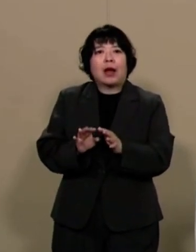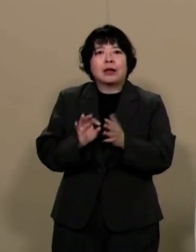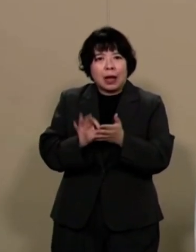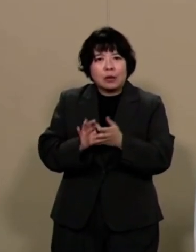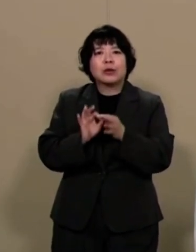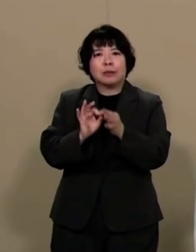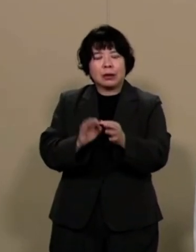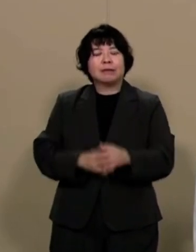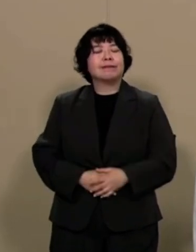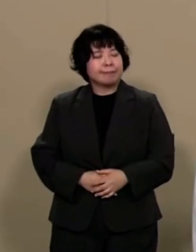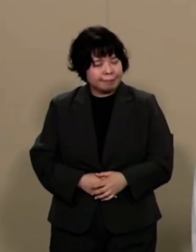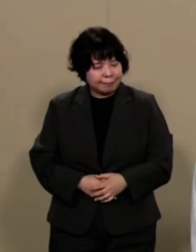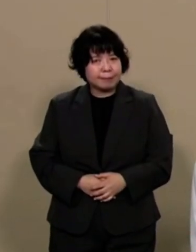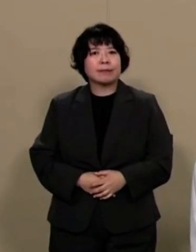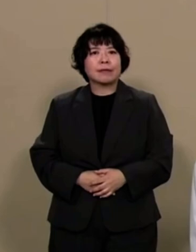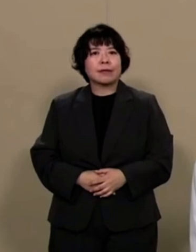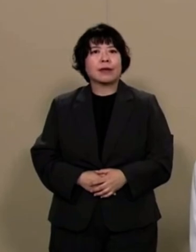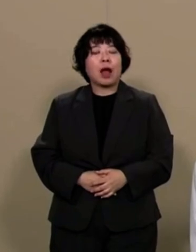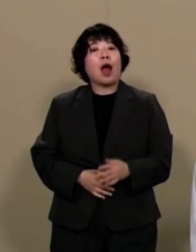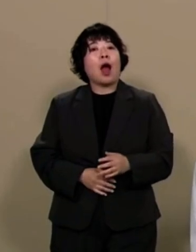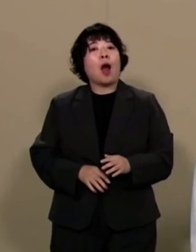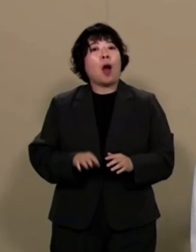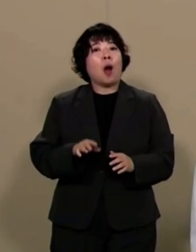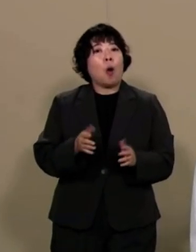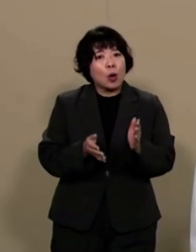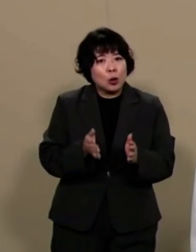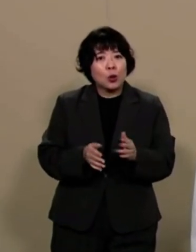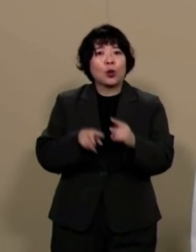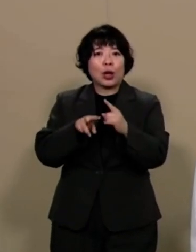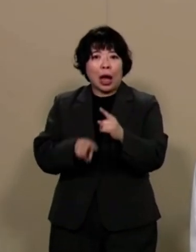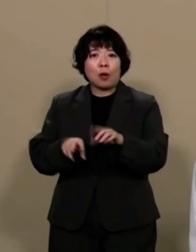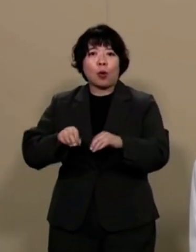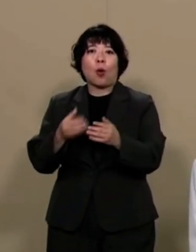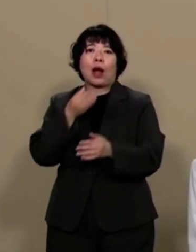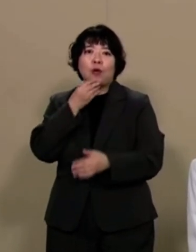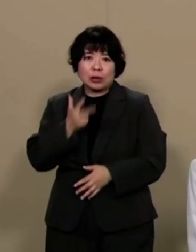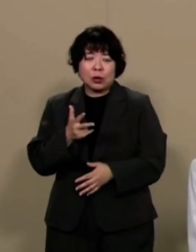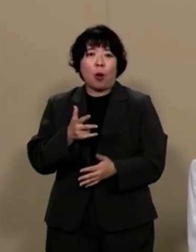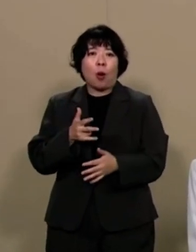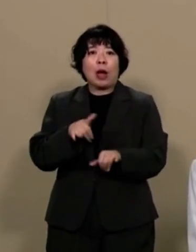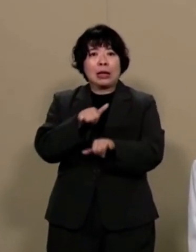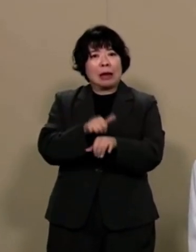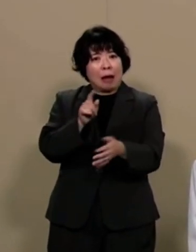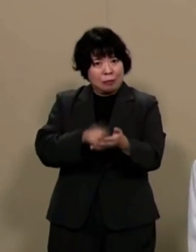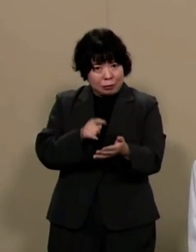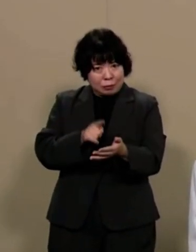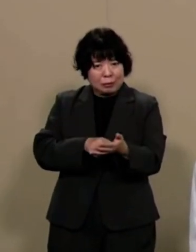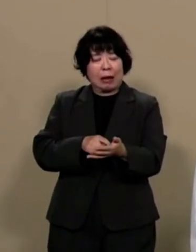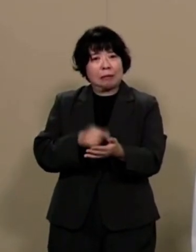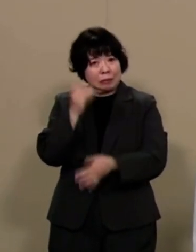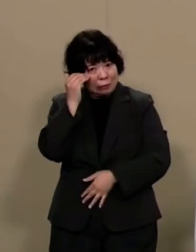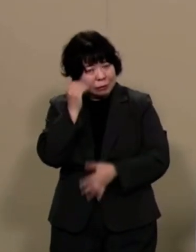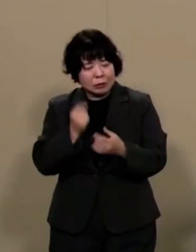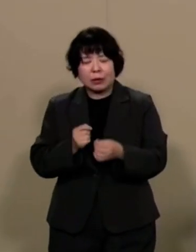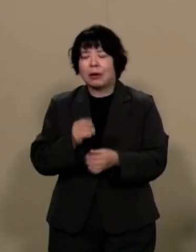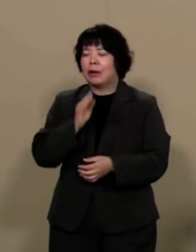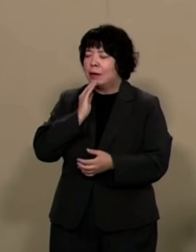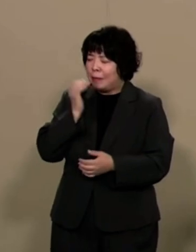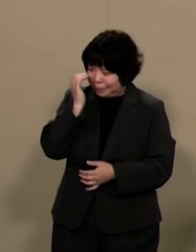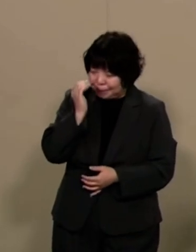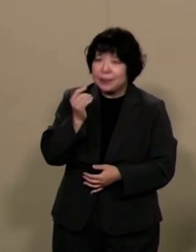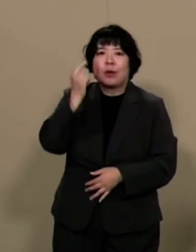いきますまた保育介護障害福祉などの人材不足が深刻ですよねはい極めて